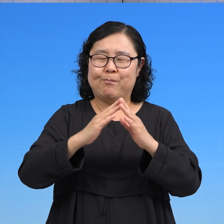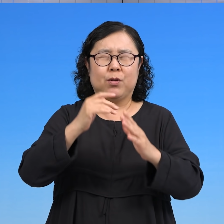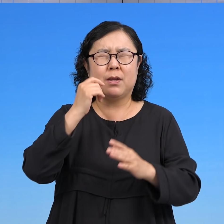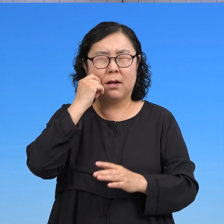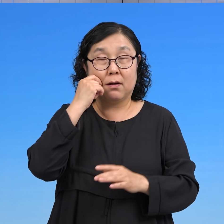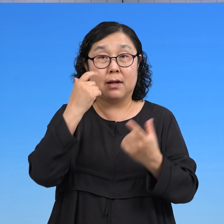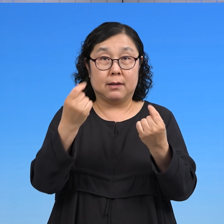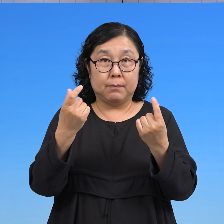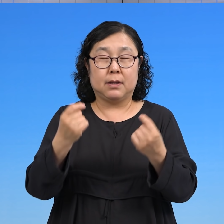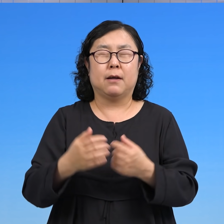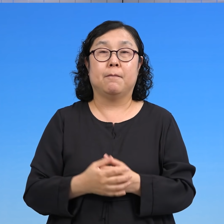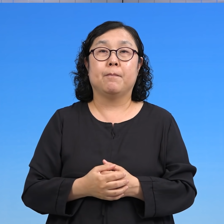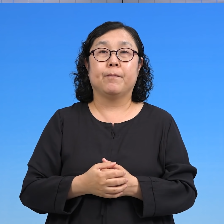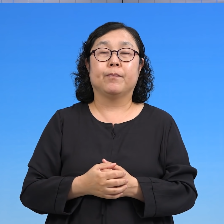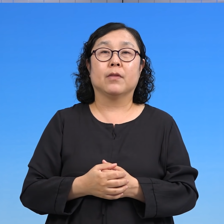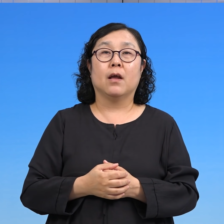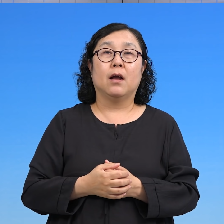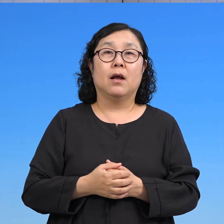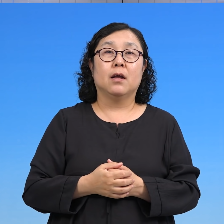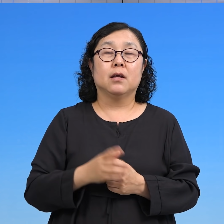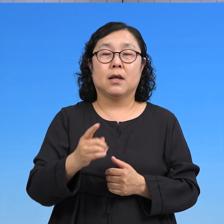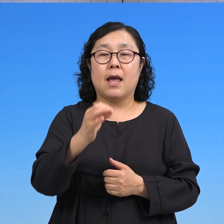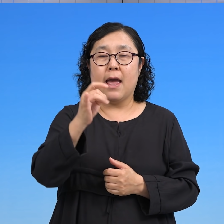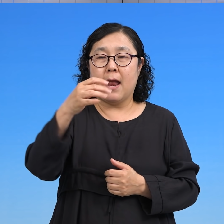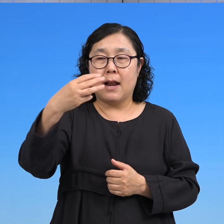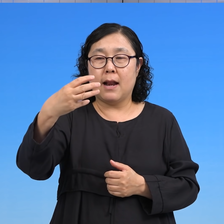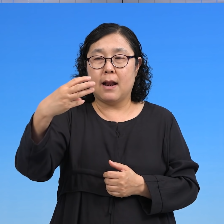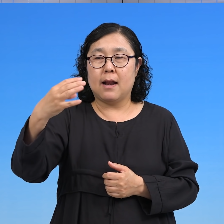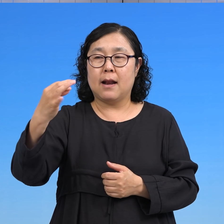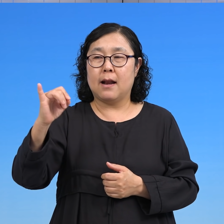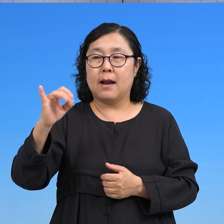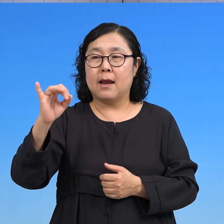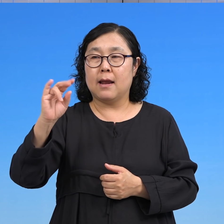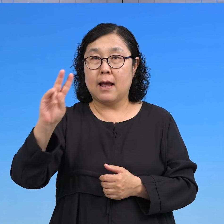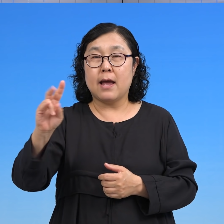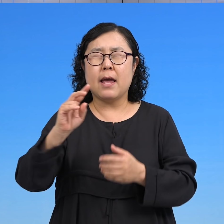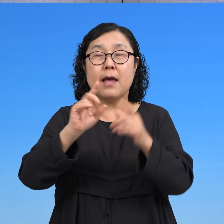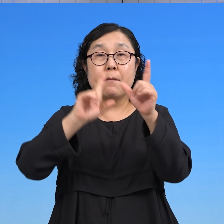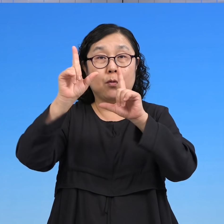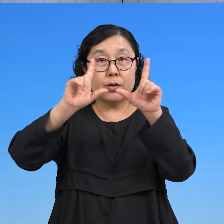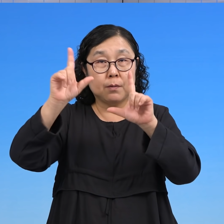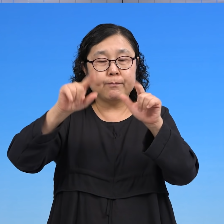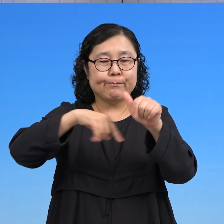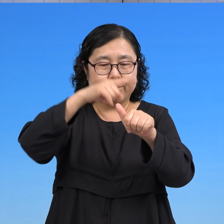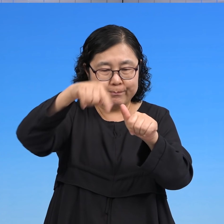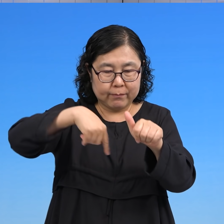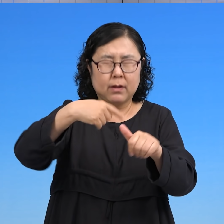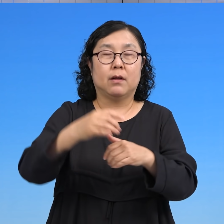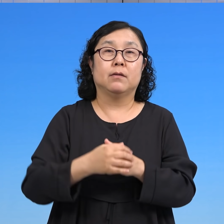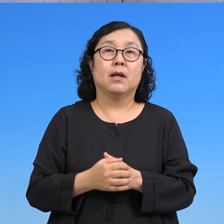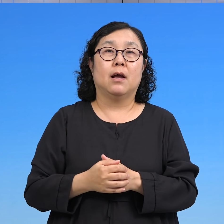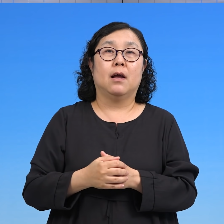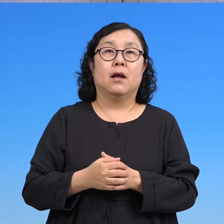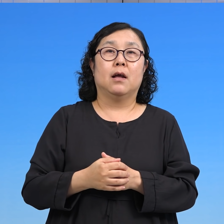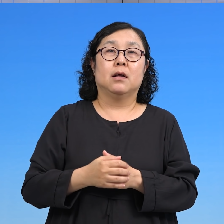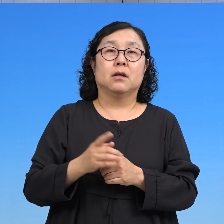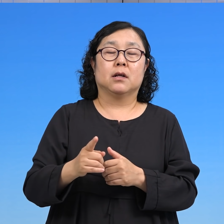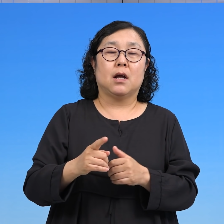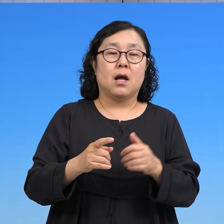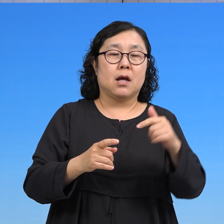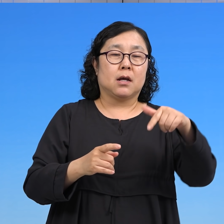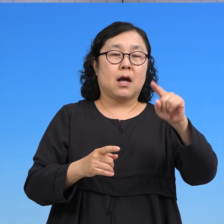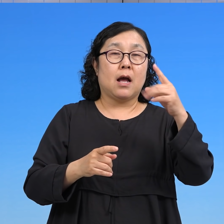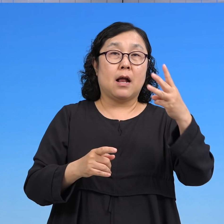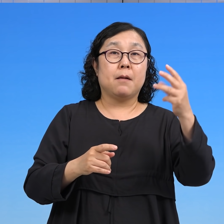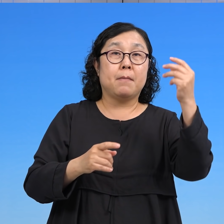좀 못할 것 같아요. 이게 엘리야의 상황이에요. 비록 지금 갈멜산에서